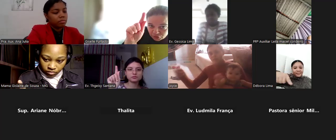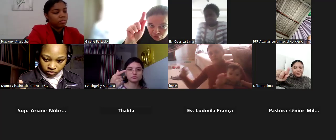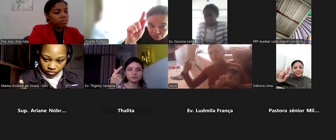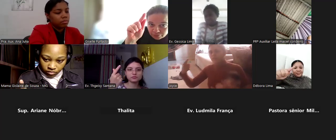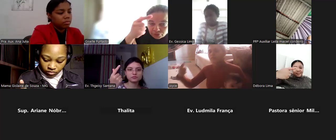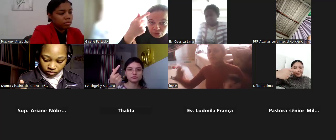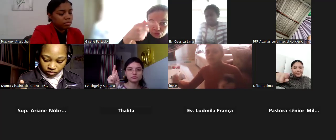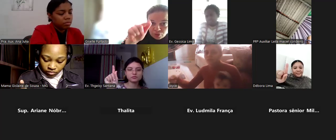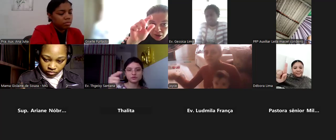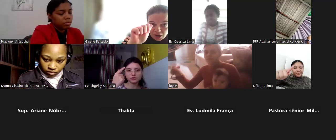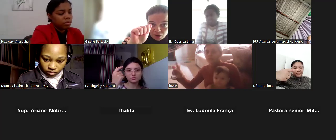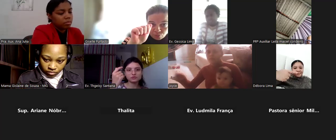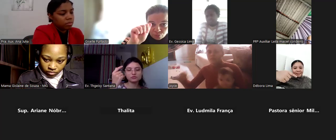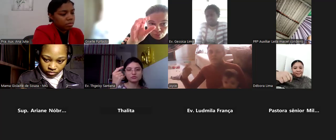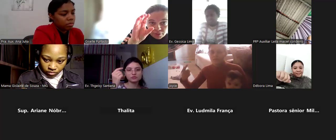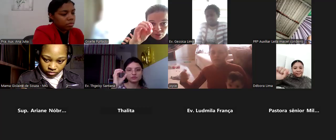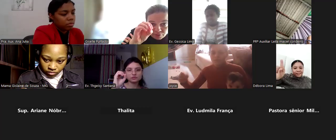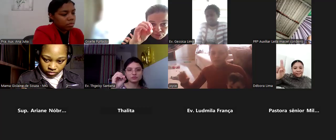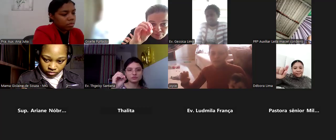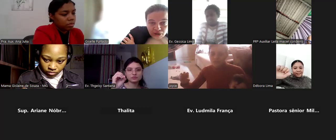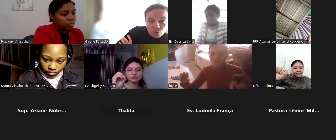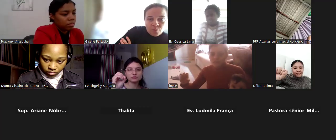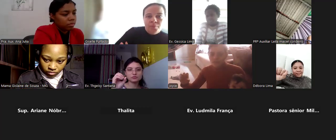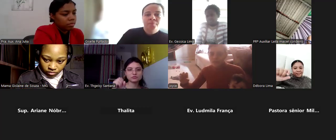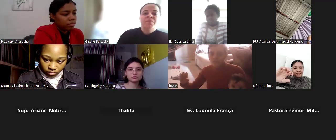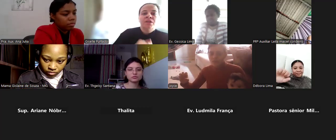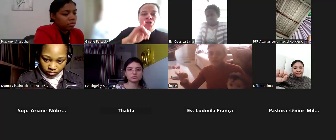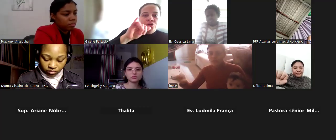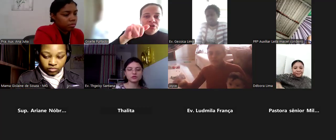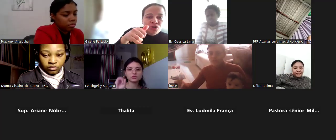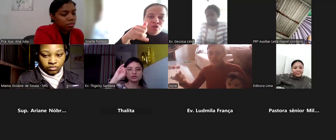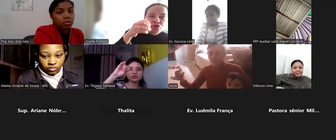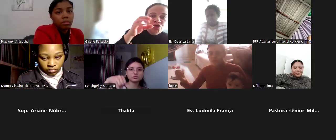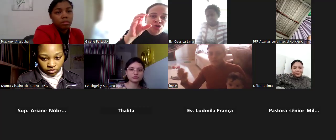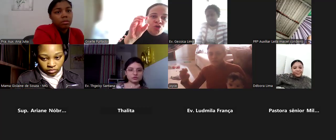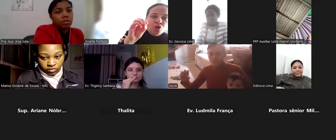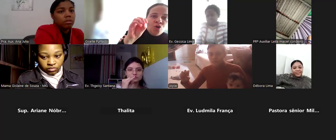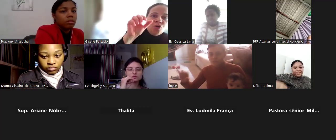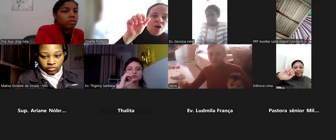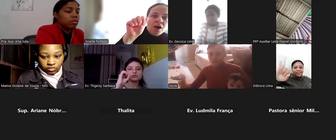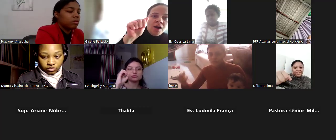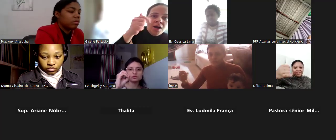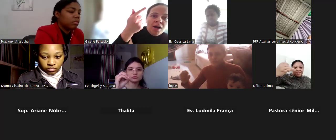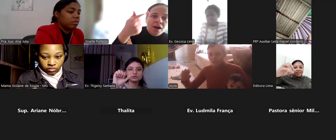tio, João. E vou terminar o de novo. João.